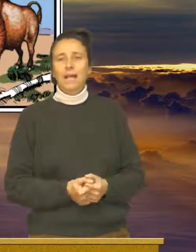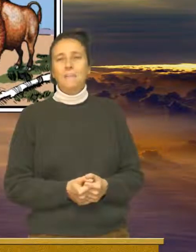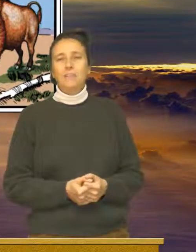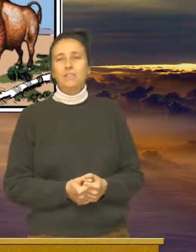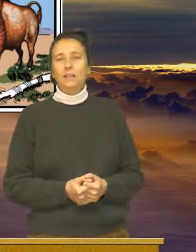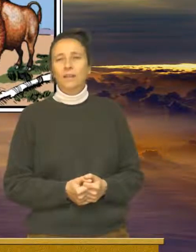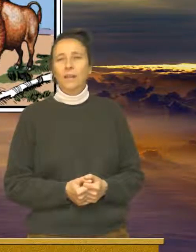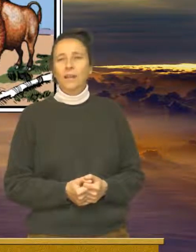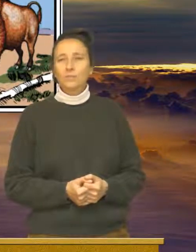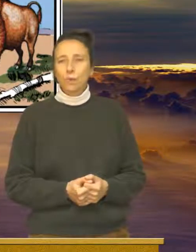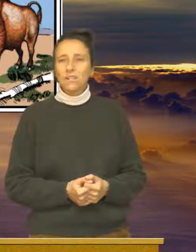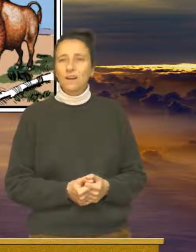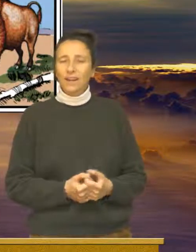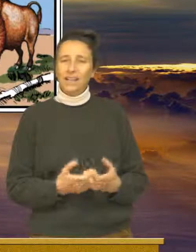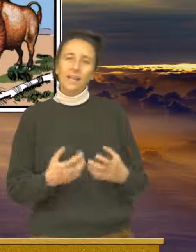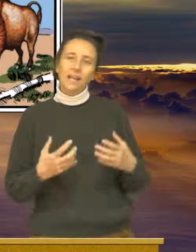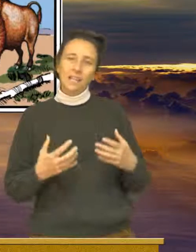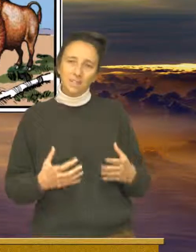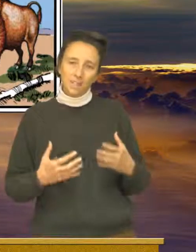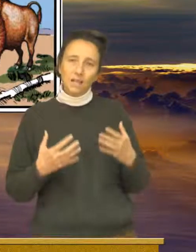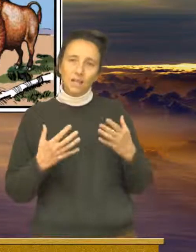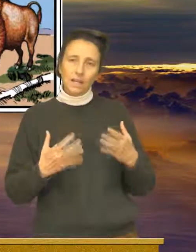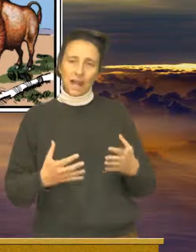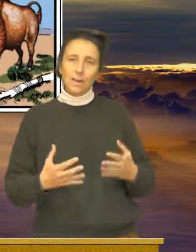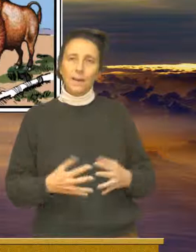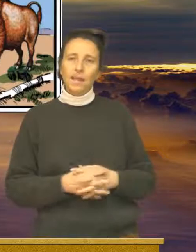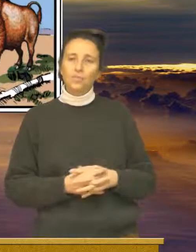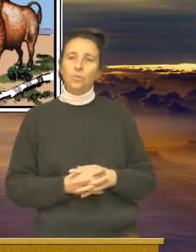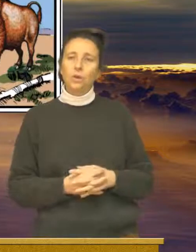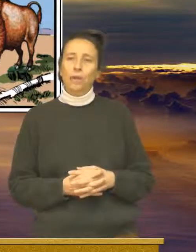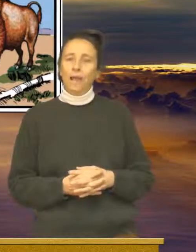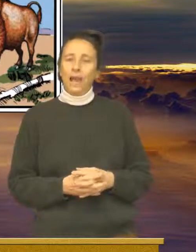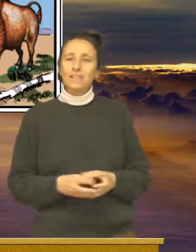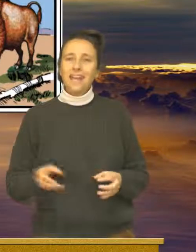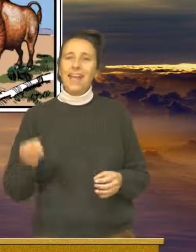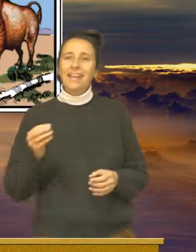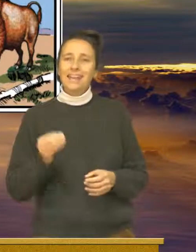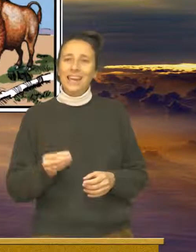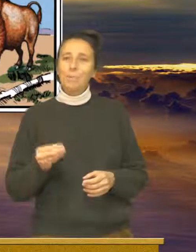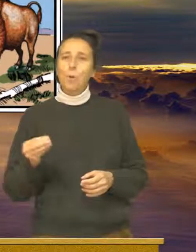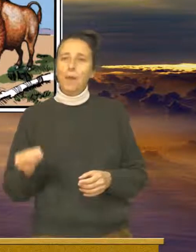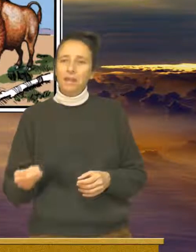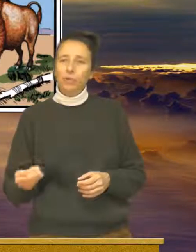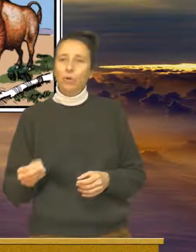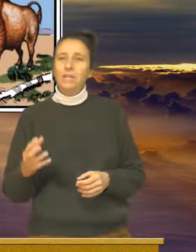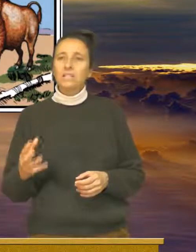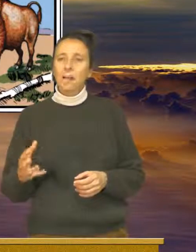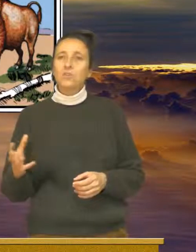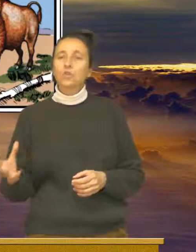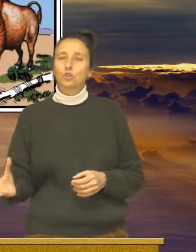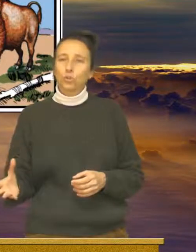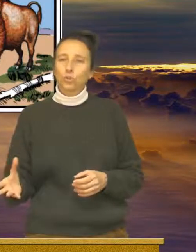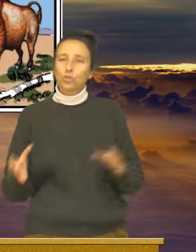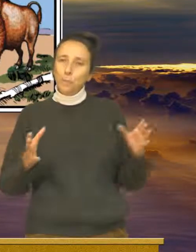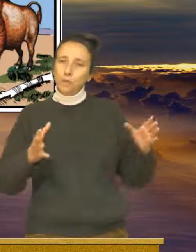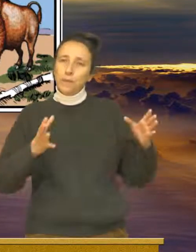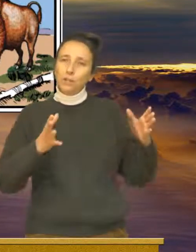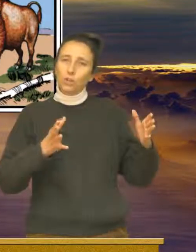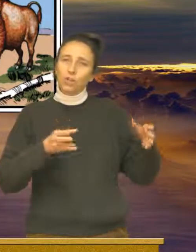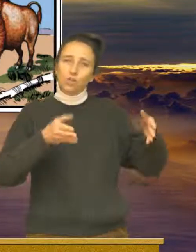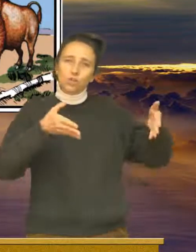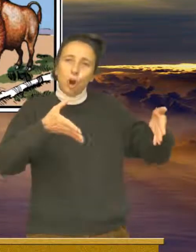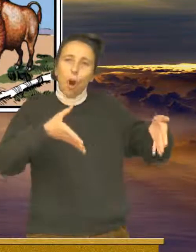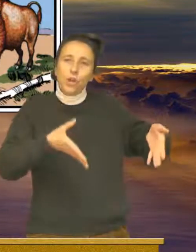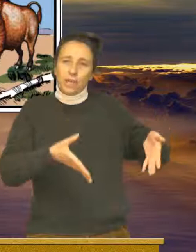pregunta para cada presente en la escuela sabática que debe dirigir cada maestro es: ¿en qué momento estamos nosotros?